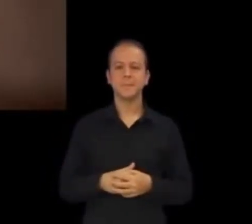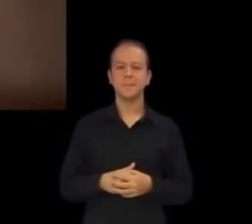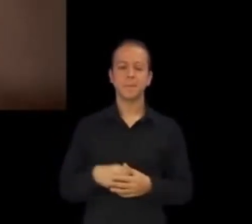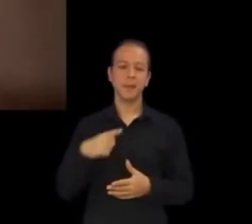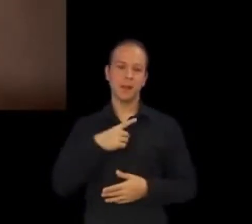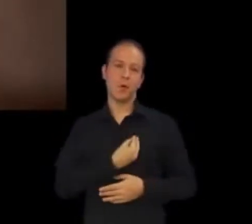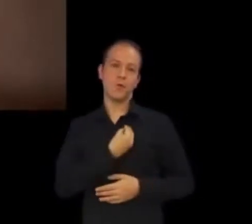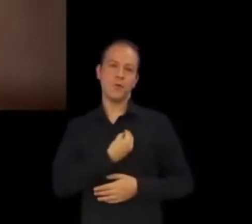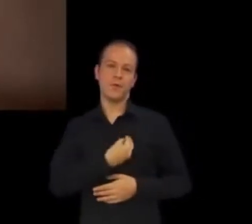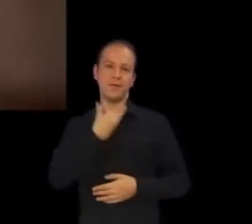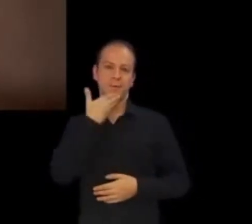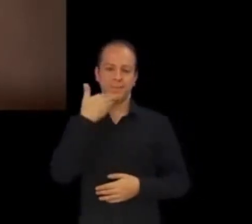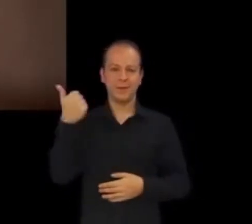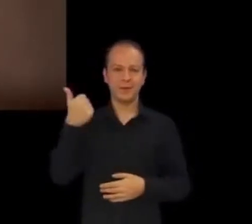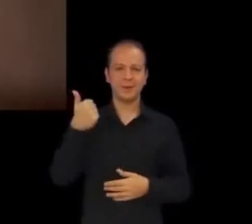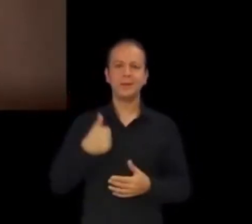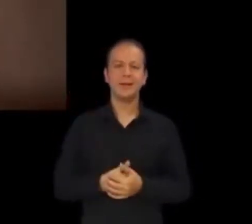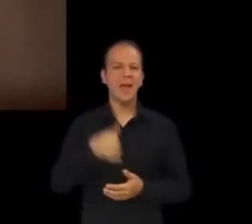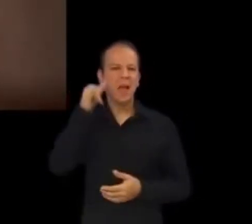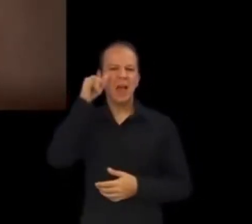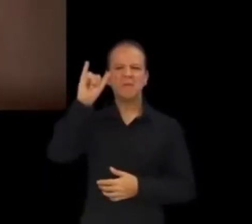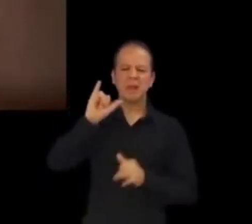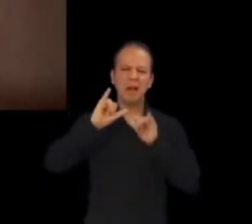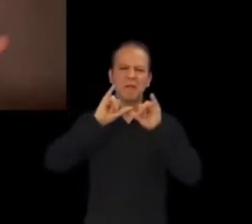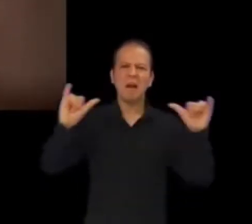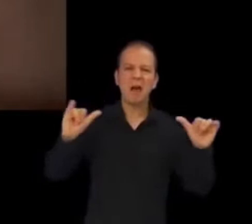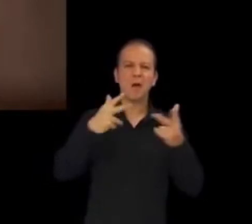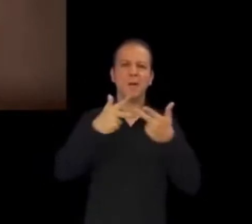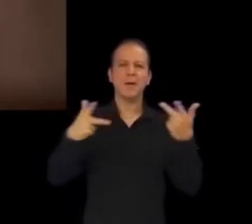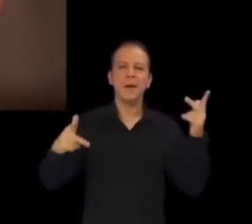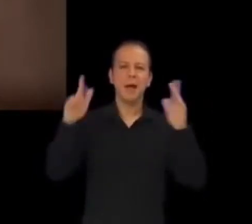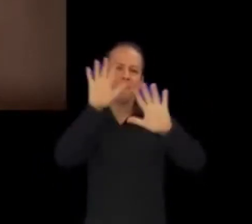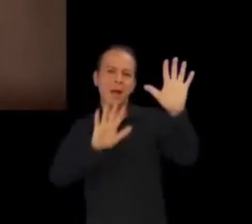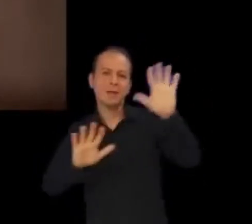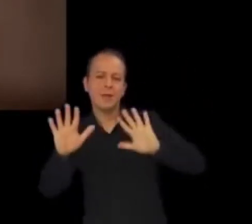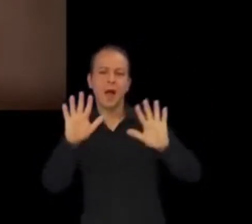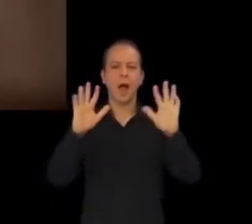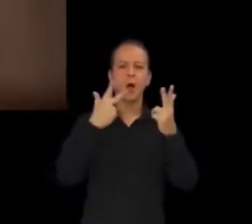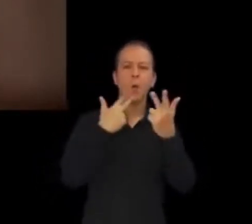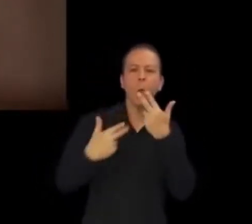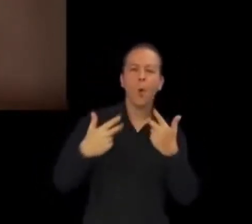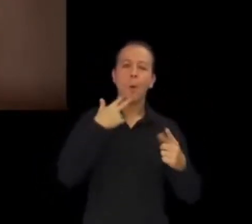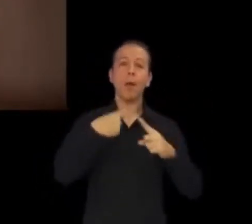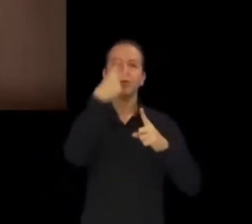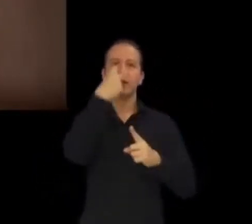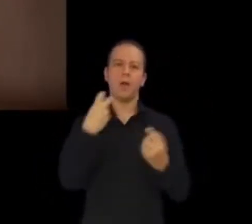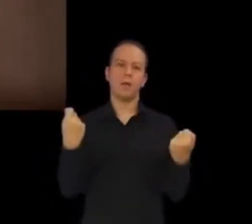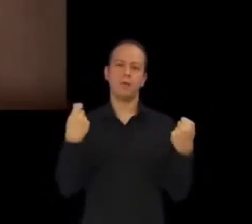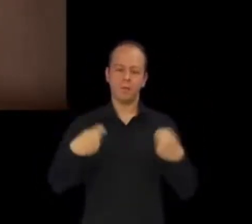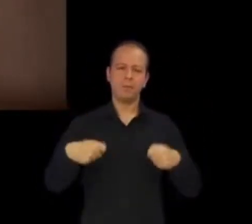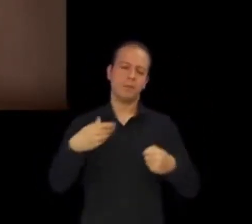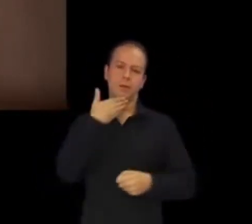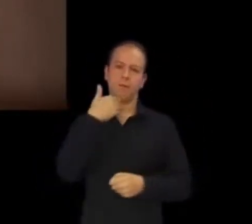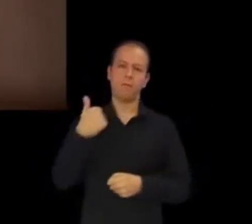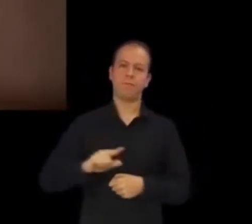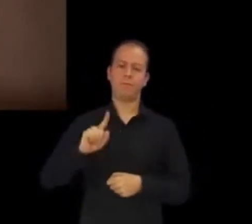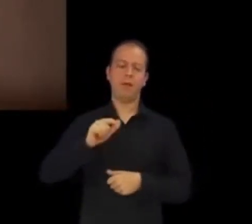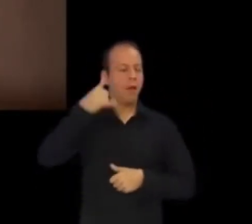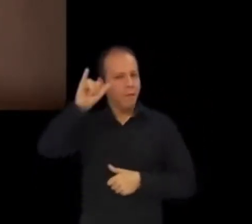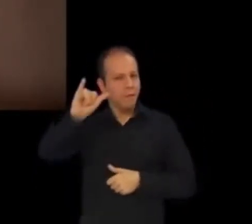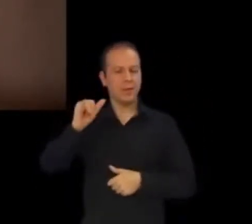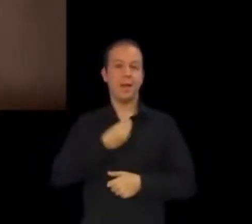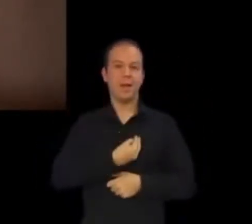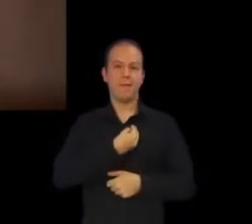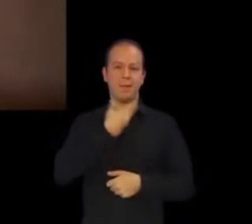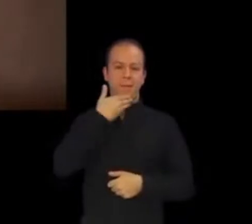ele sorri. E a gente vai ter um convívio legal, né? Ele gesticula. Vamos evitar falar alguma coisa sobre paisagem, sobre cores, e a gente consegue viver numa boa